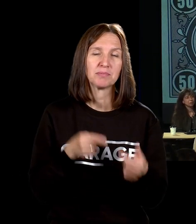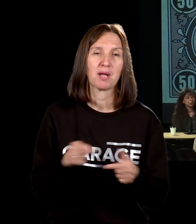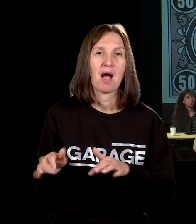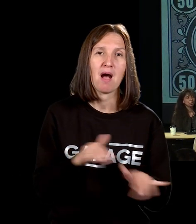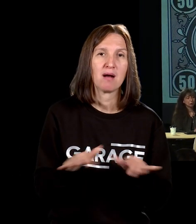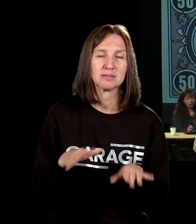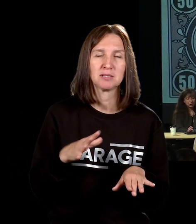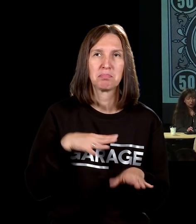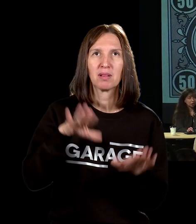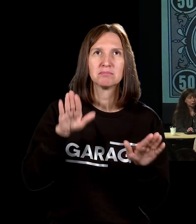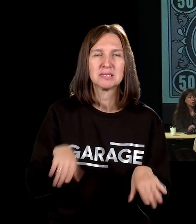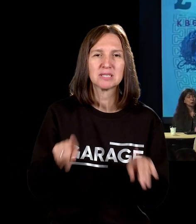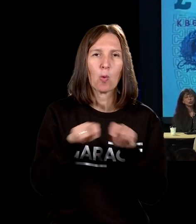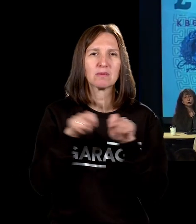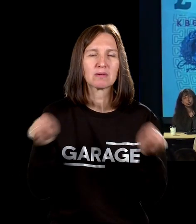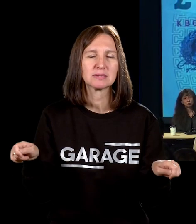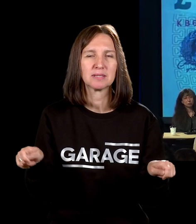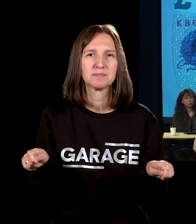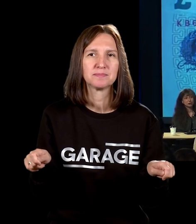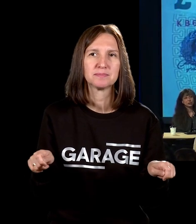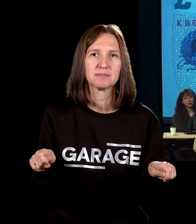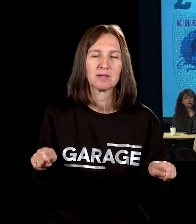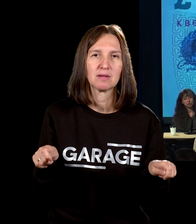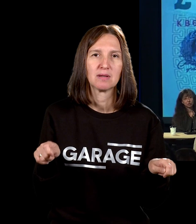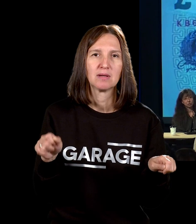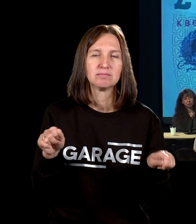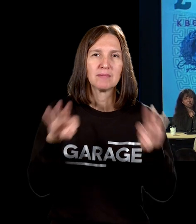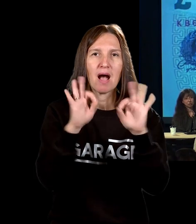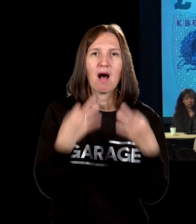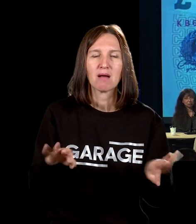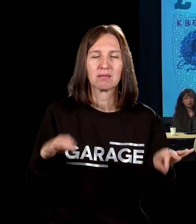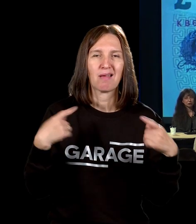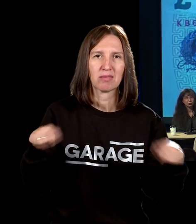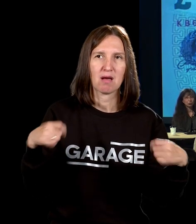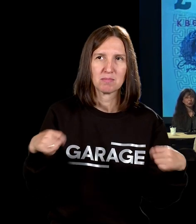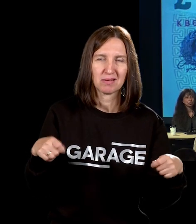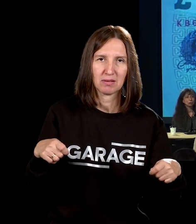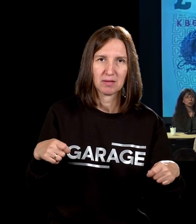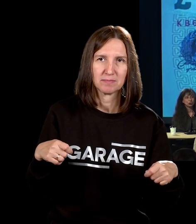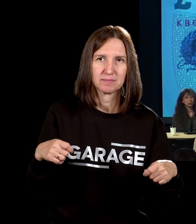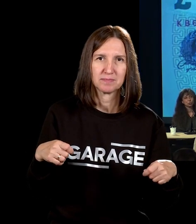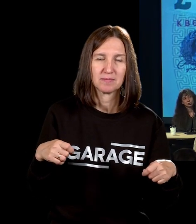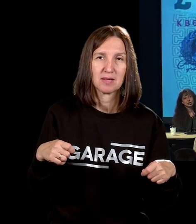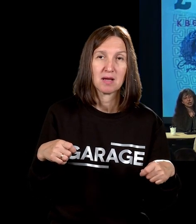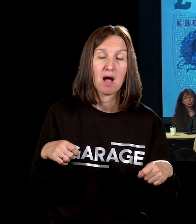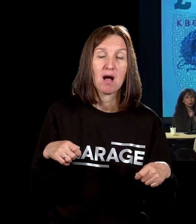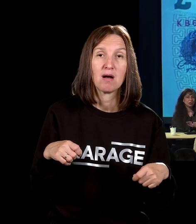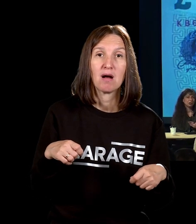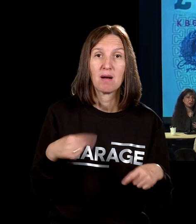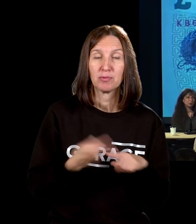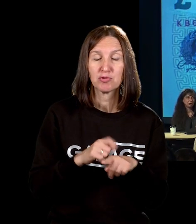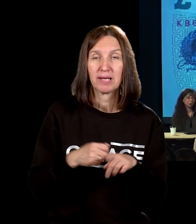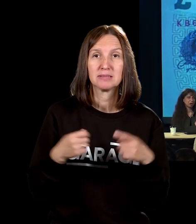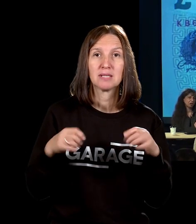– это всегда про то, сколько стоит, про деньги. Там показывают, сколько какой художник стоит. И